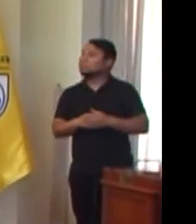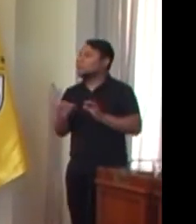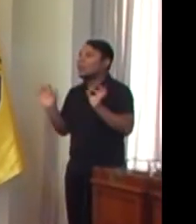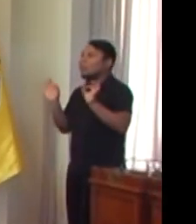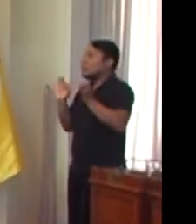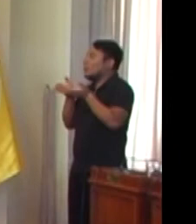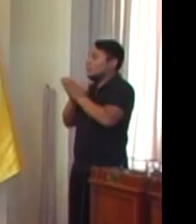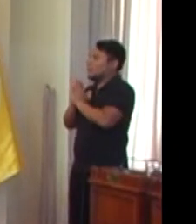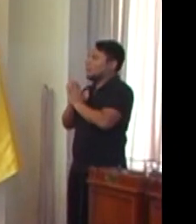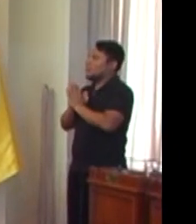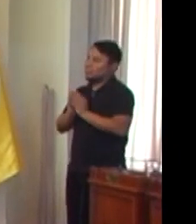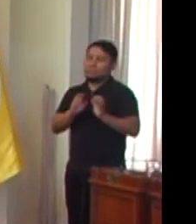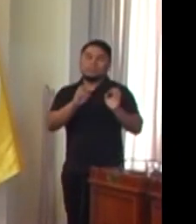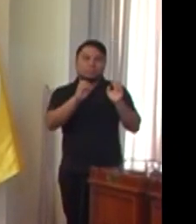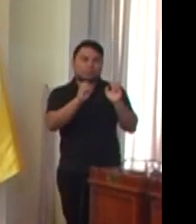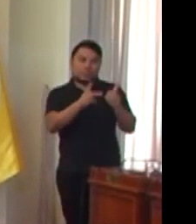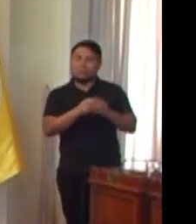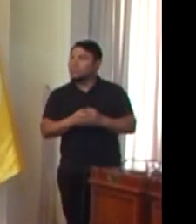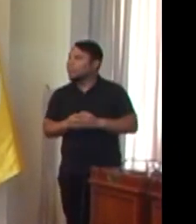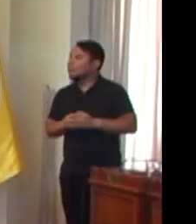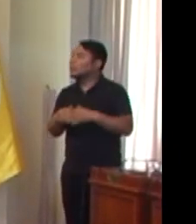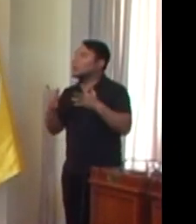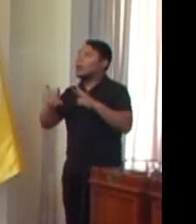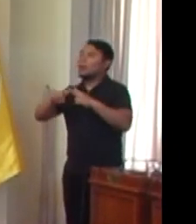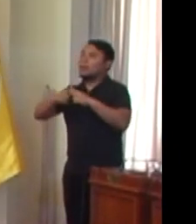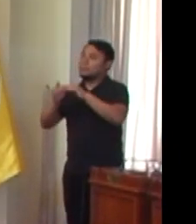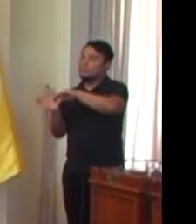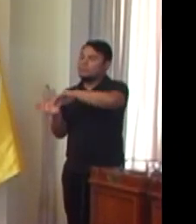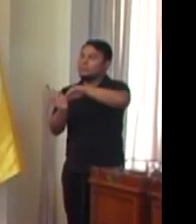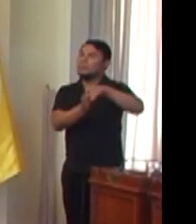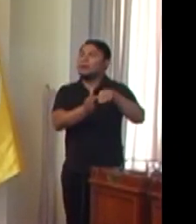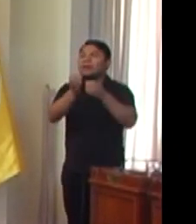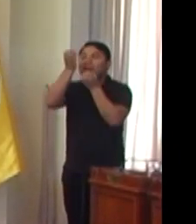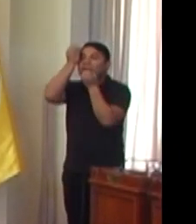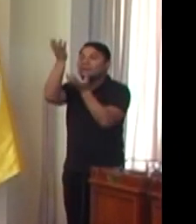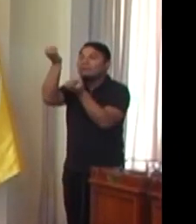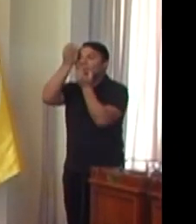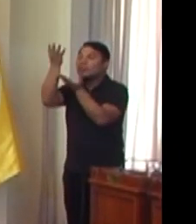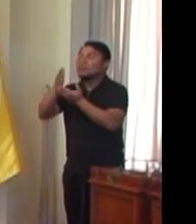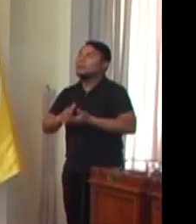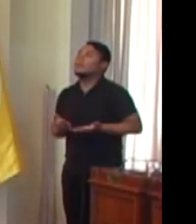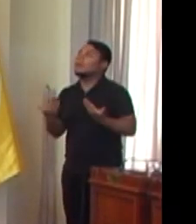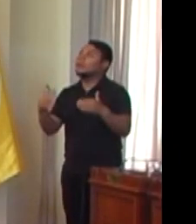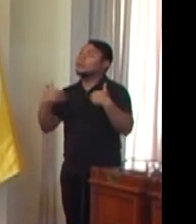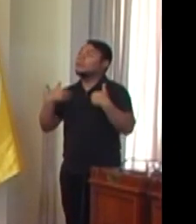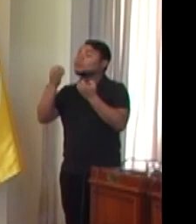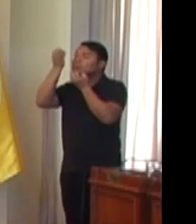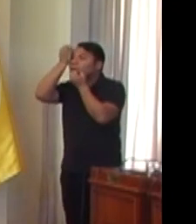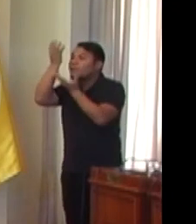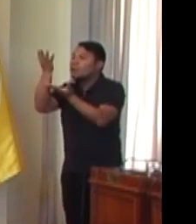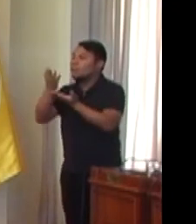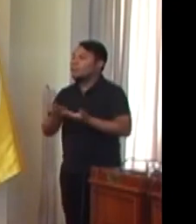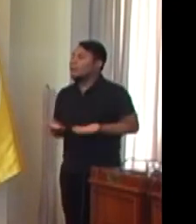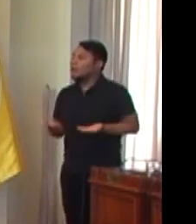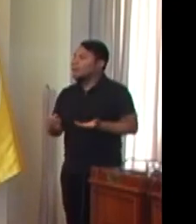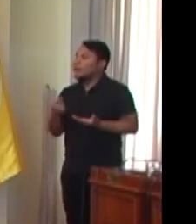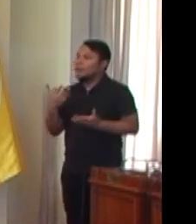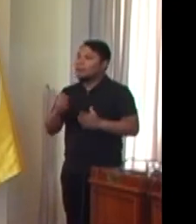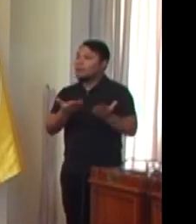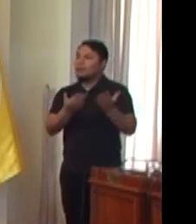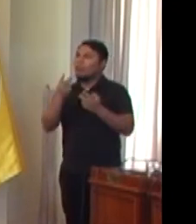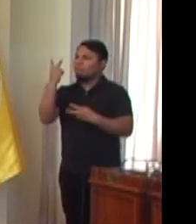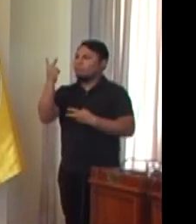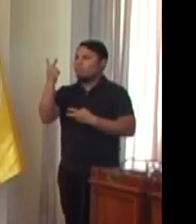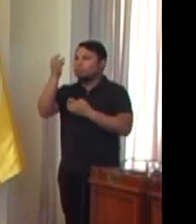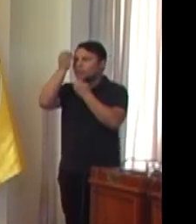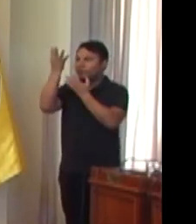pedido, señor alcalde. Ningún pedido. Entonces pasamos a lo que son informes. Creo que tenemos un informe planificado, dos